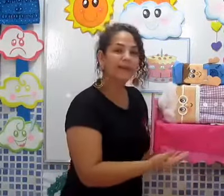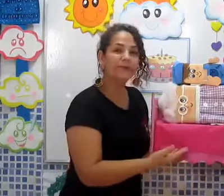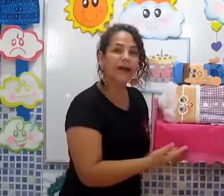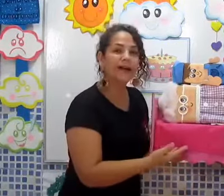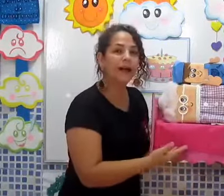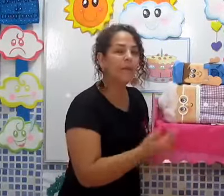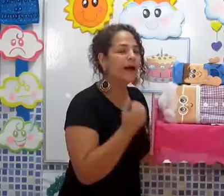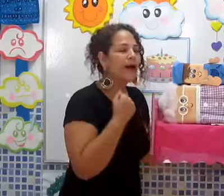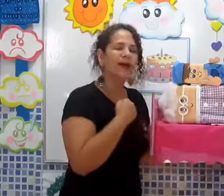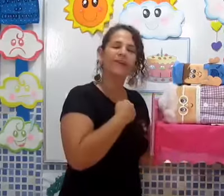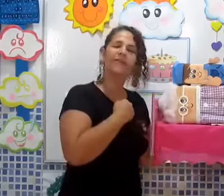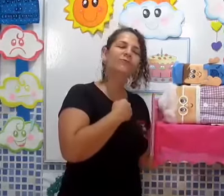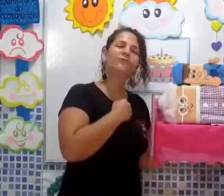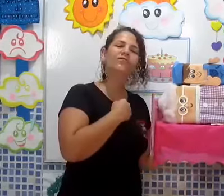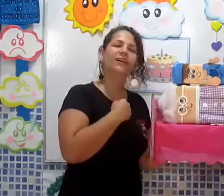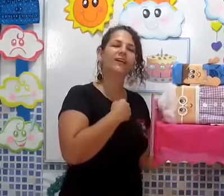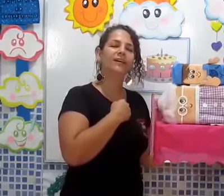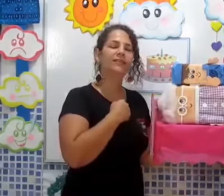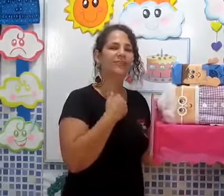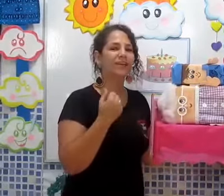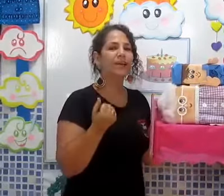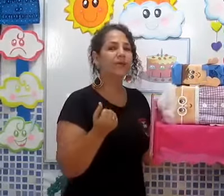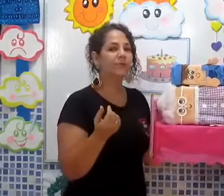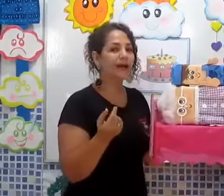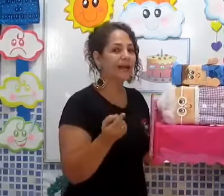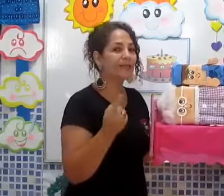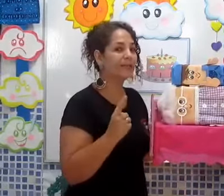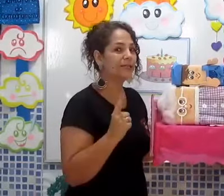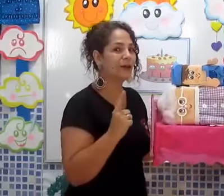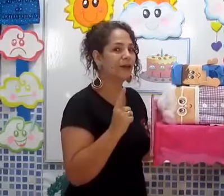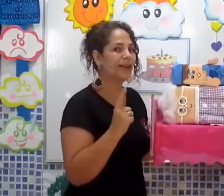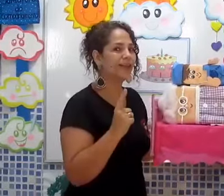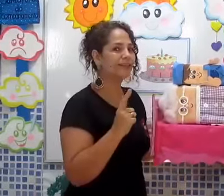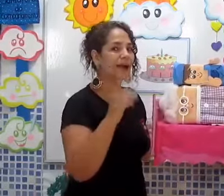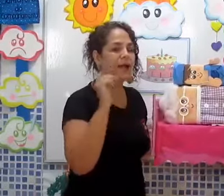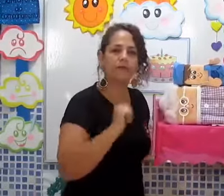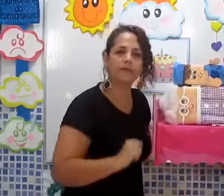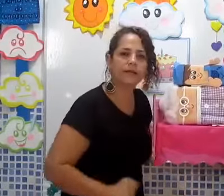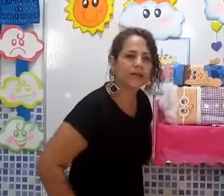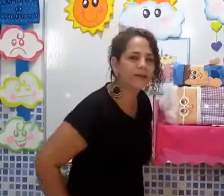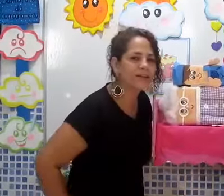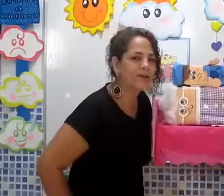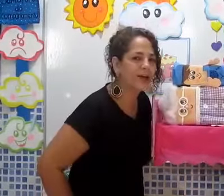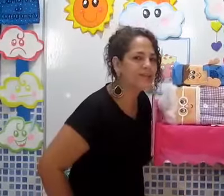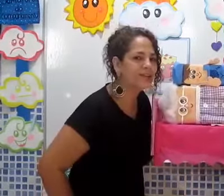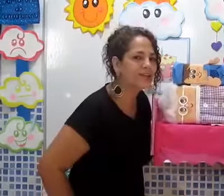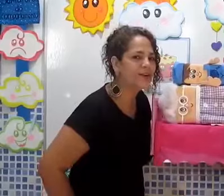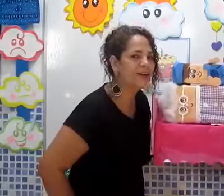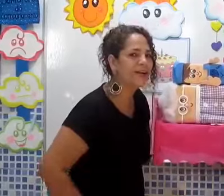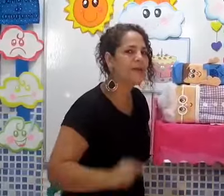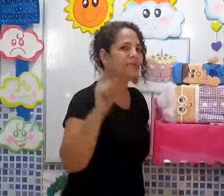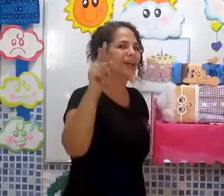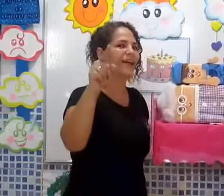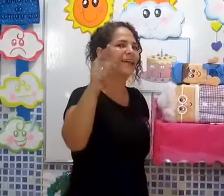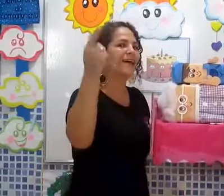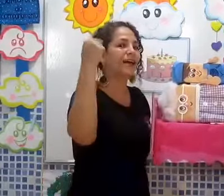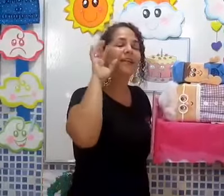Uma cama aconchegante, uma casa sonolenta. Se quer conhecer o resto da história, ah, dá